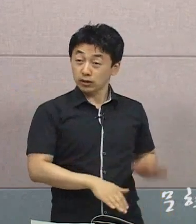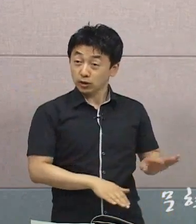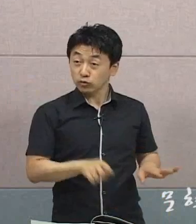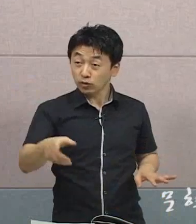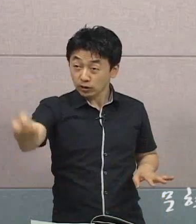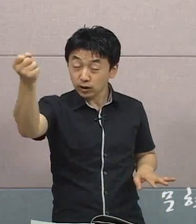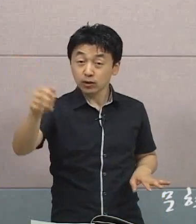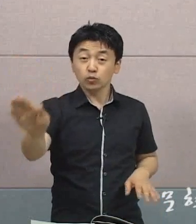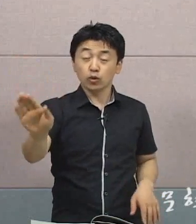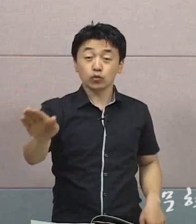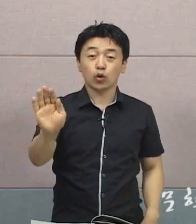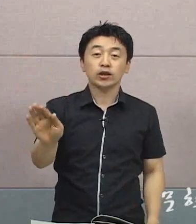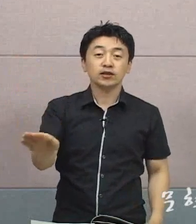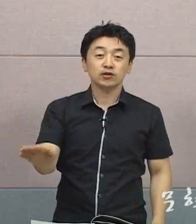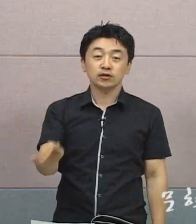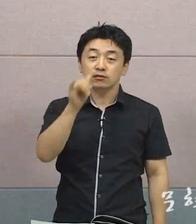내가 둘게, 너 가져가. 둬라는 단어거든요?